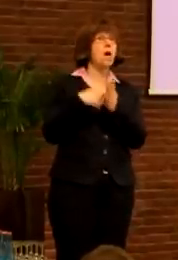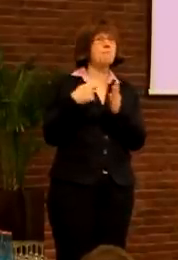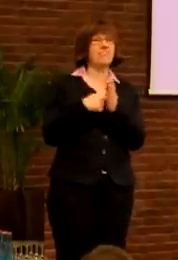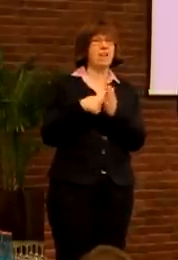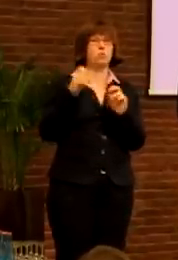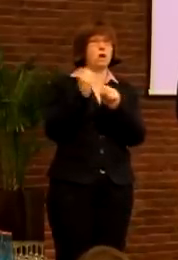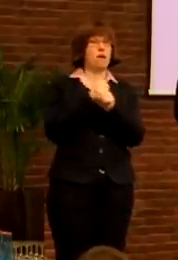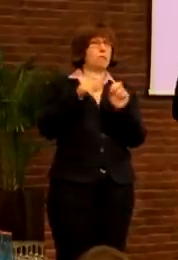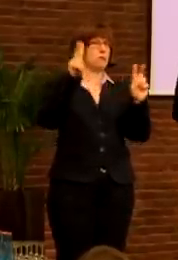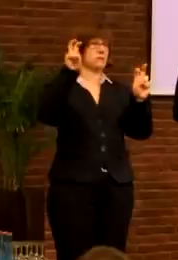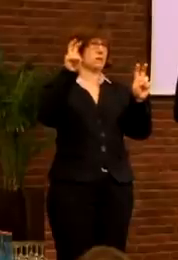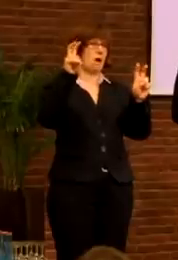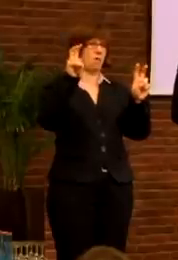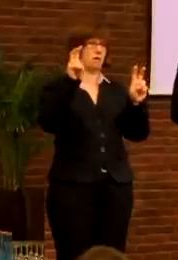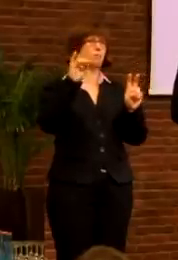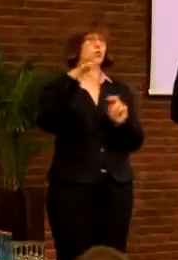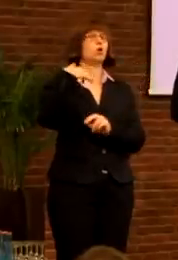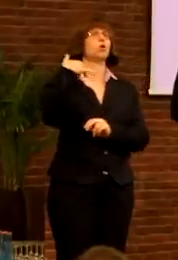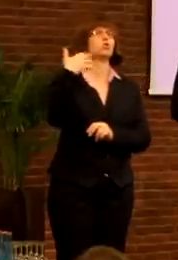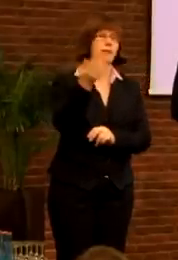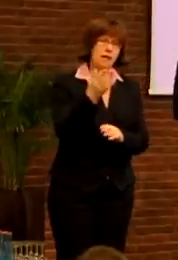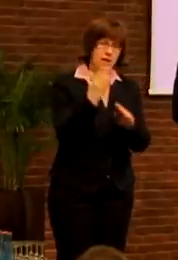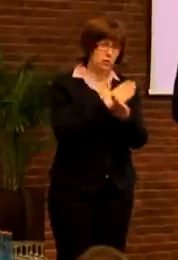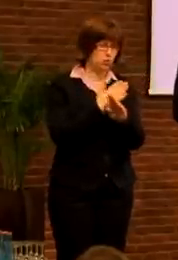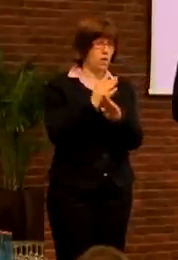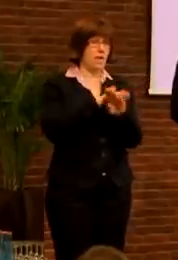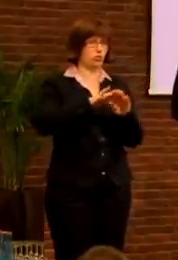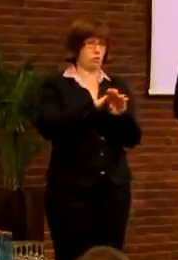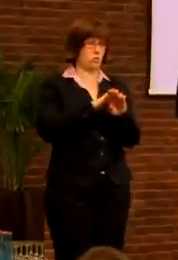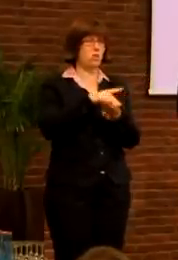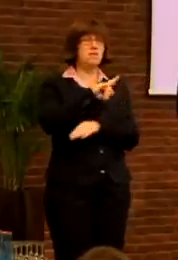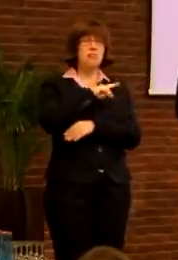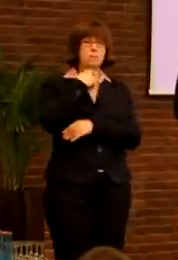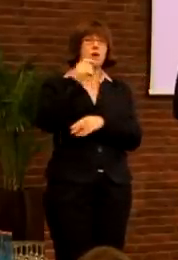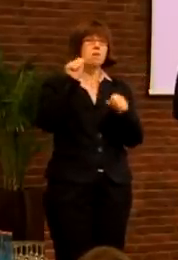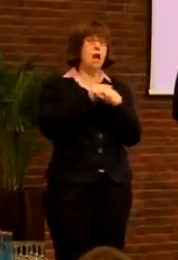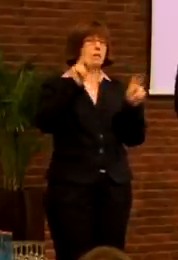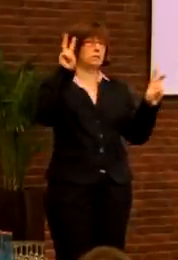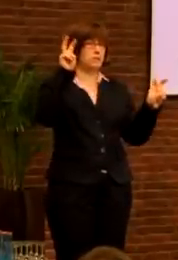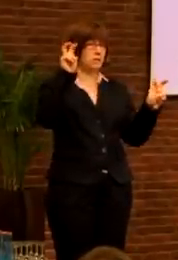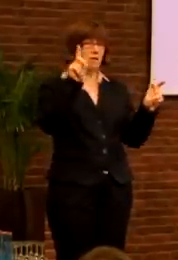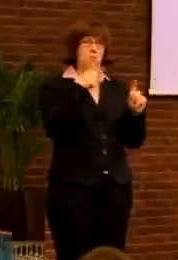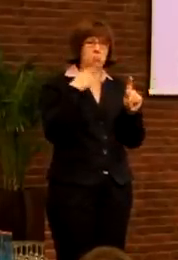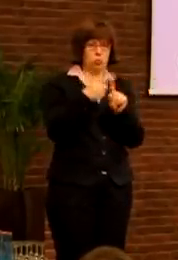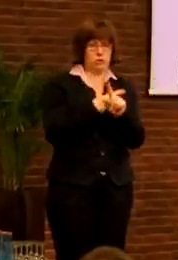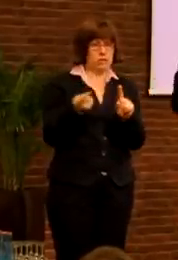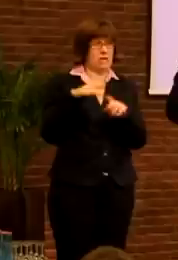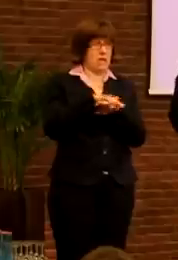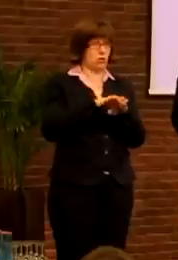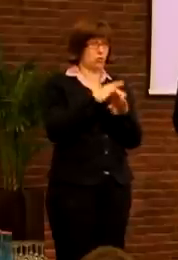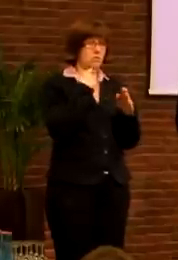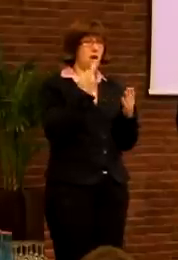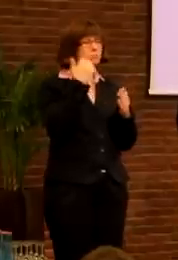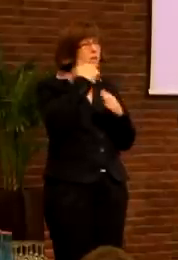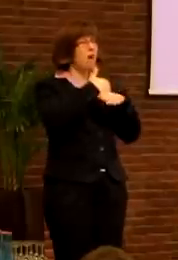nicht zitierfähig und musste sich dann im Nachgang entschuldigen. Was ich sagen will, ist zitierfähig, und entschuldigen muss ich mich, glaube ich, auch nicht, wenn ich jetzt behaupte,